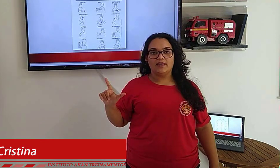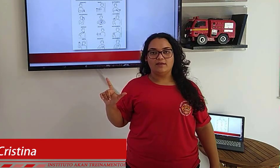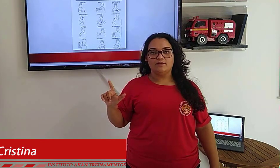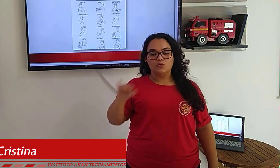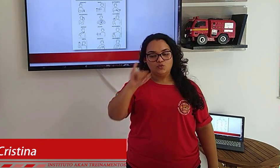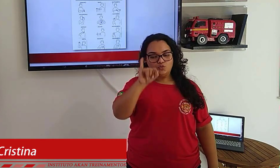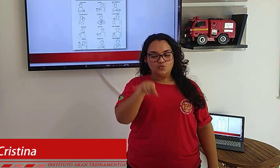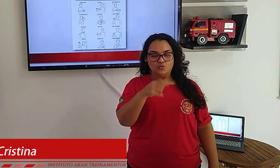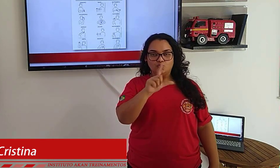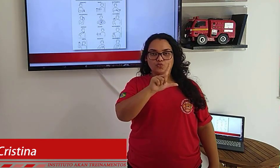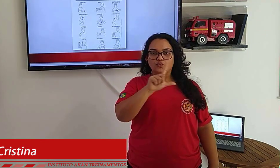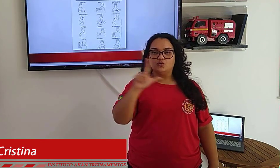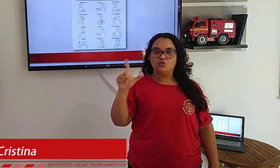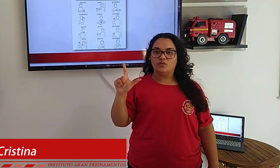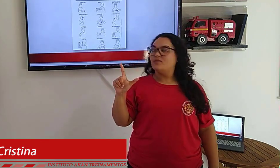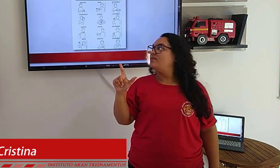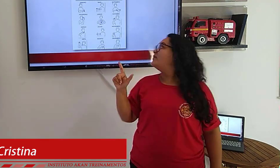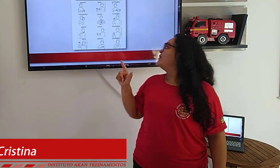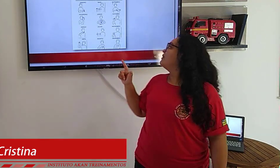L. Julho.